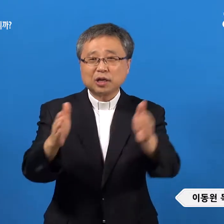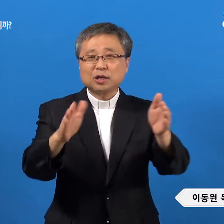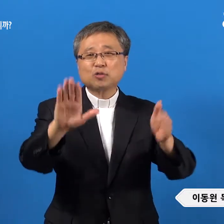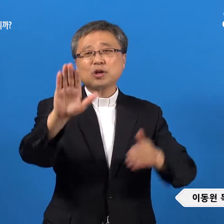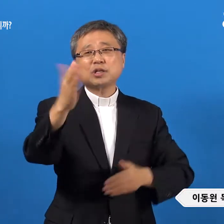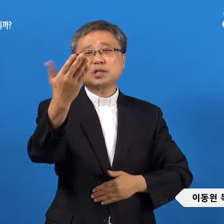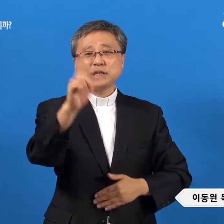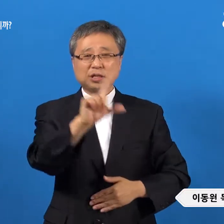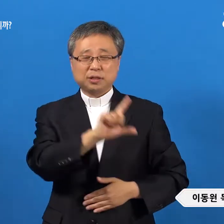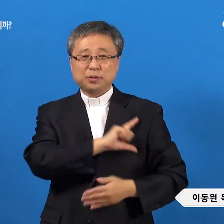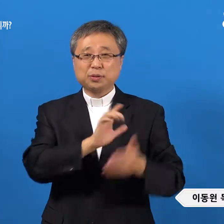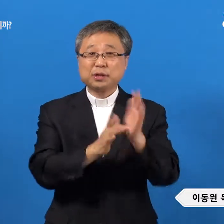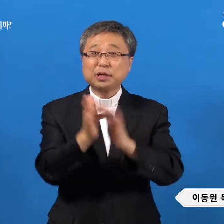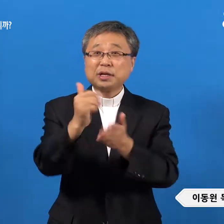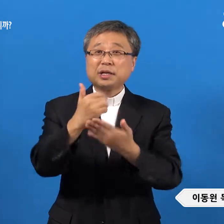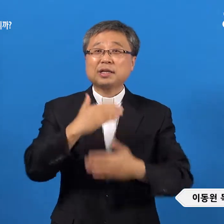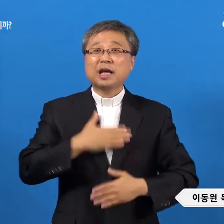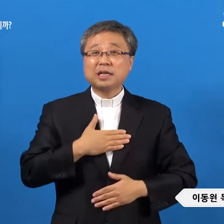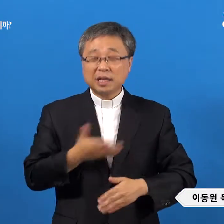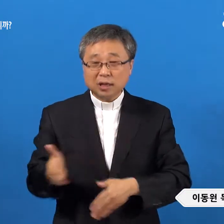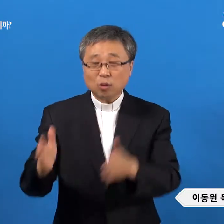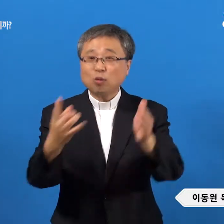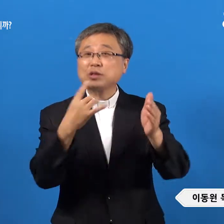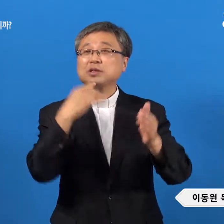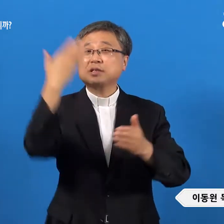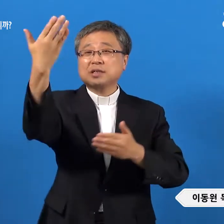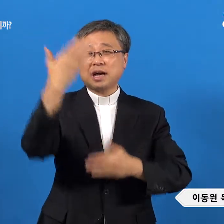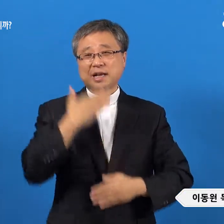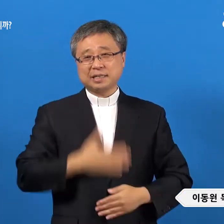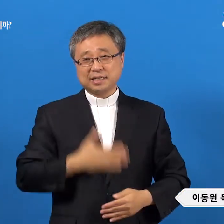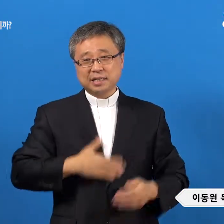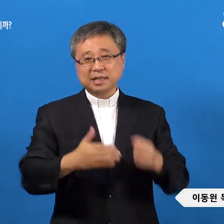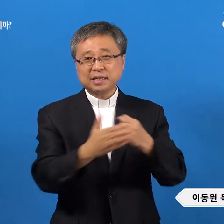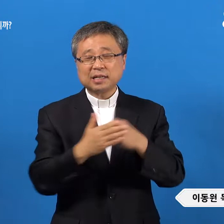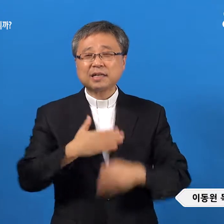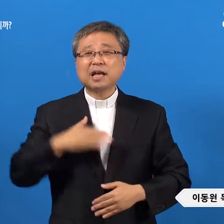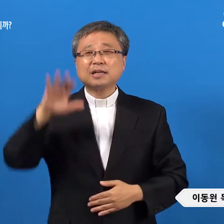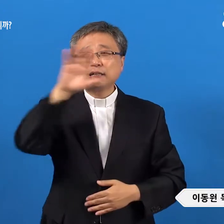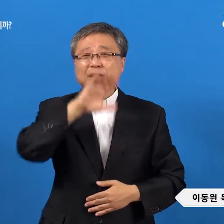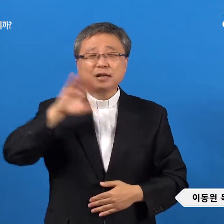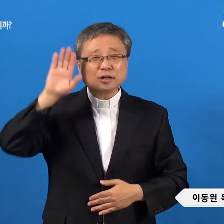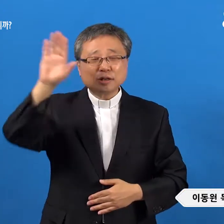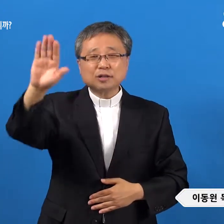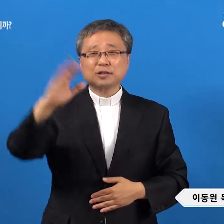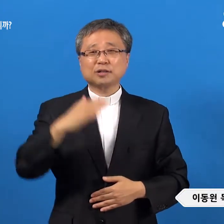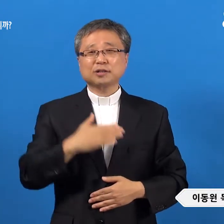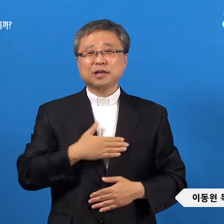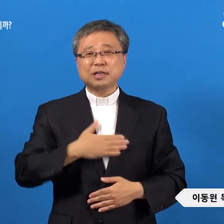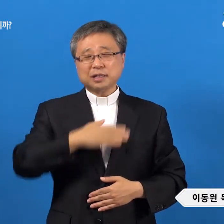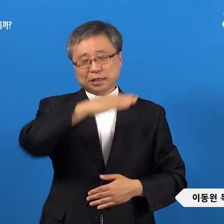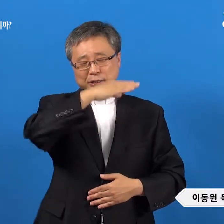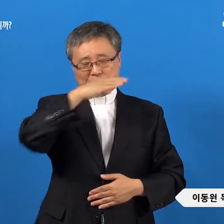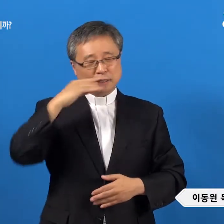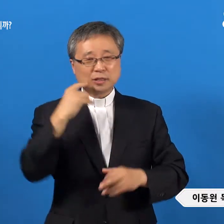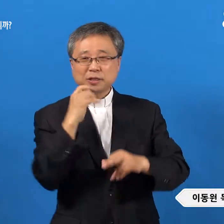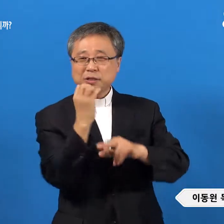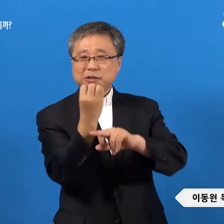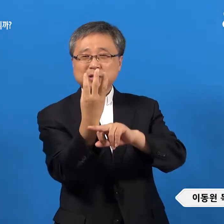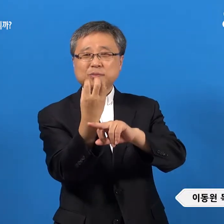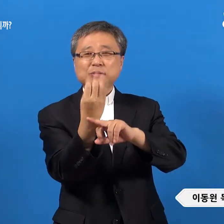예수. 나의 길 오직 그가 하시나니 나를 단련하신 후에 내가 정금같이